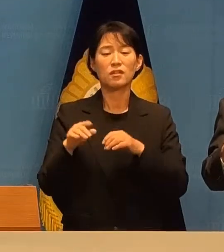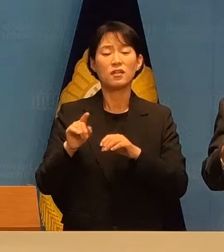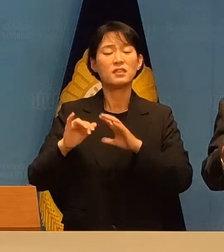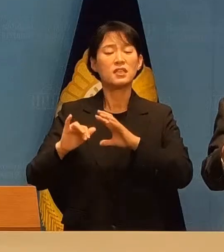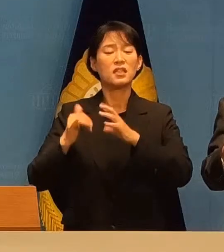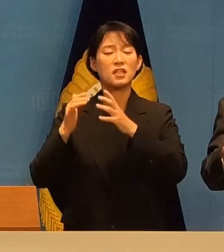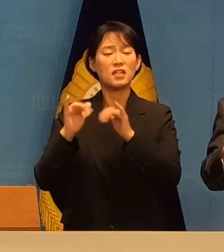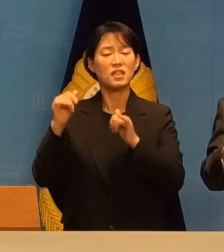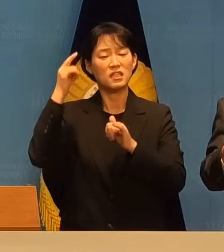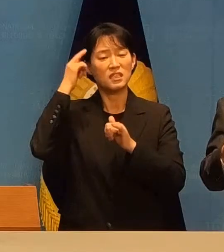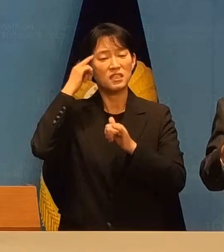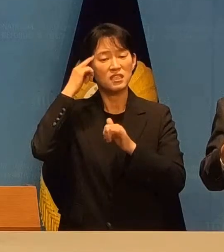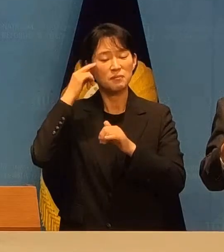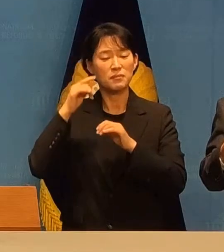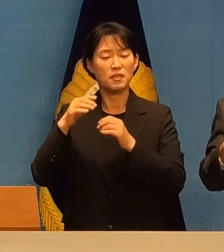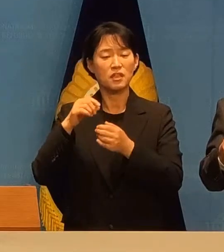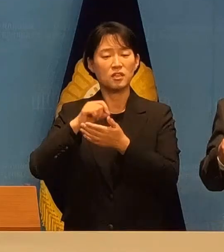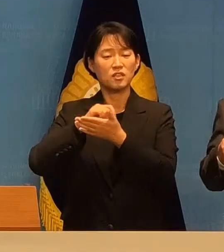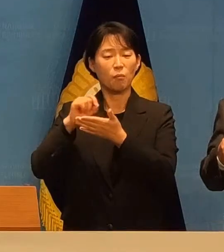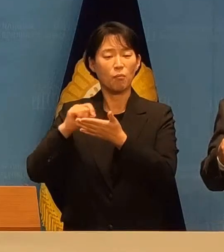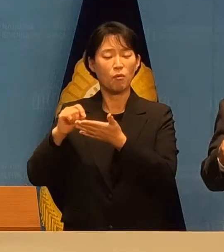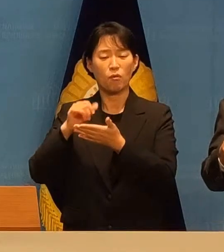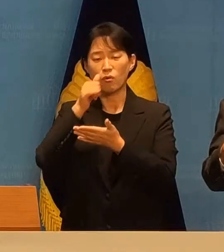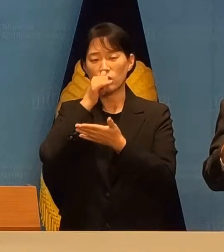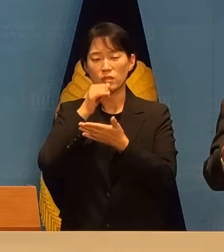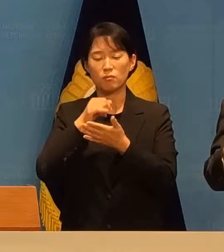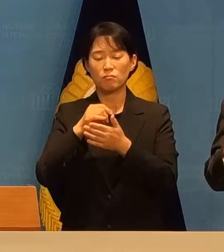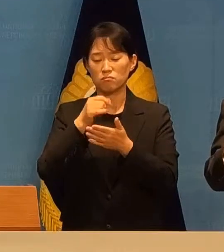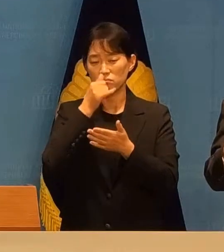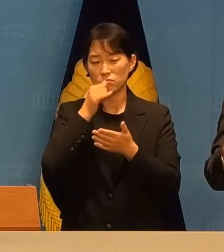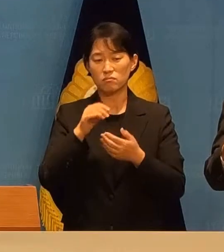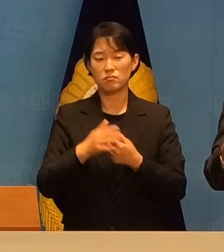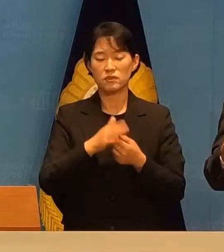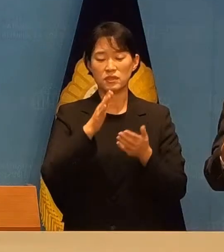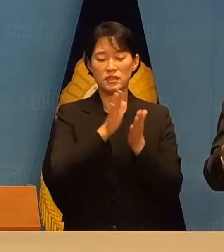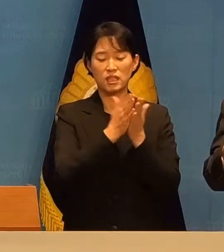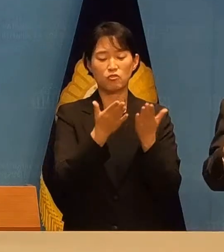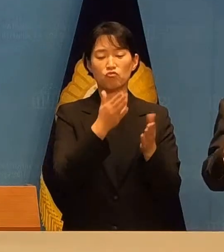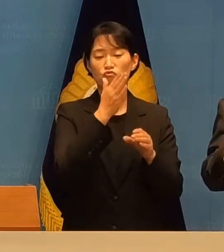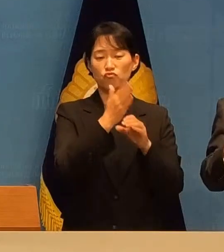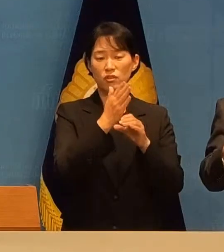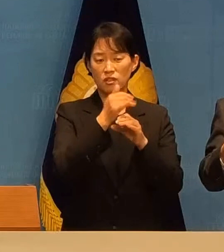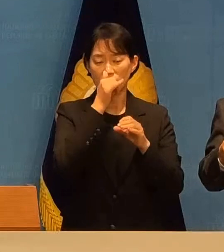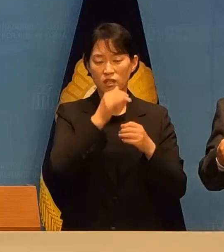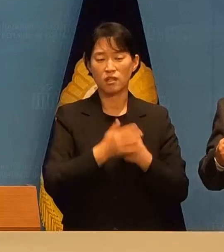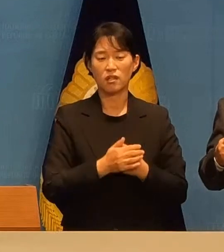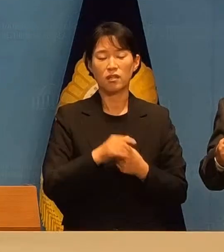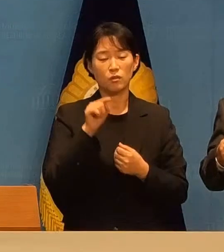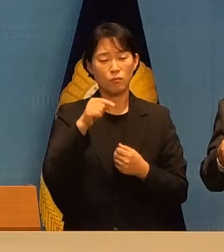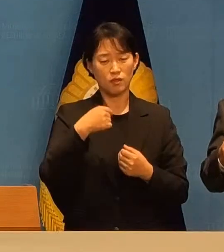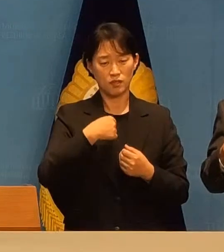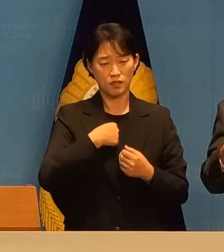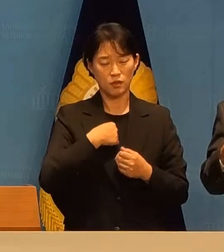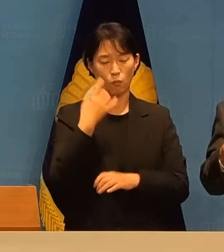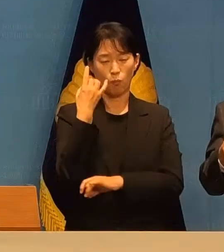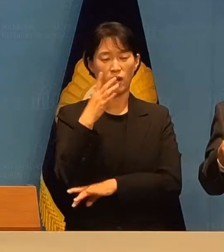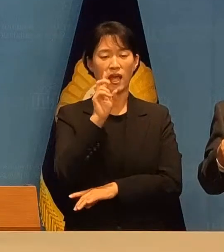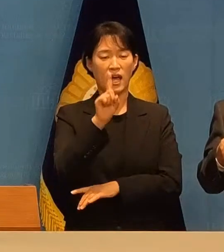세계인의 의식혁명서라고 기록되어 있고, 책 중앙에 부록 너와 나는